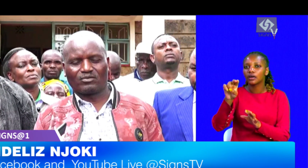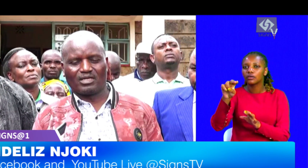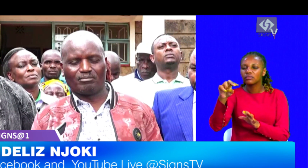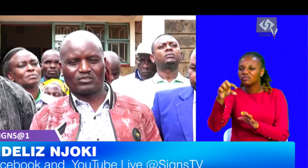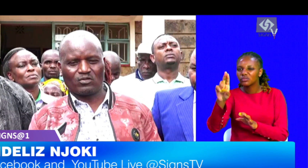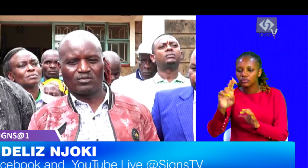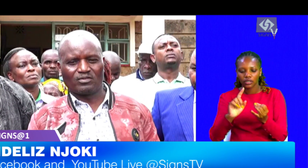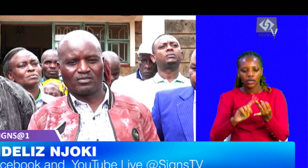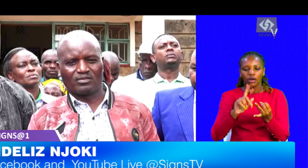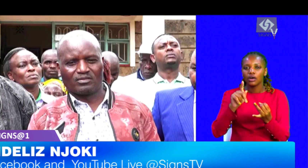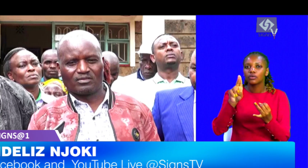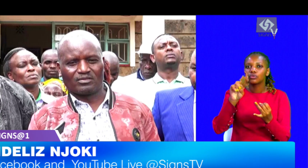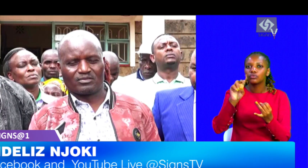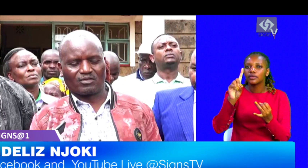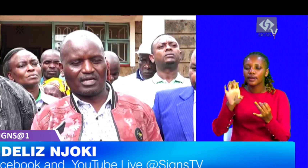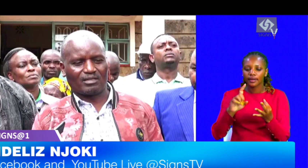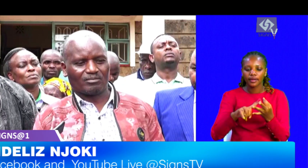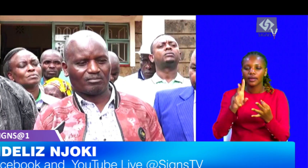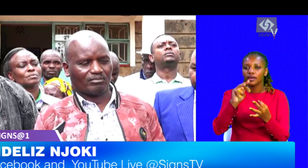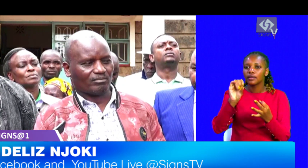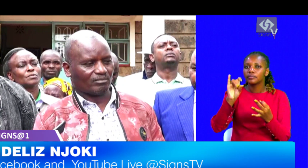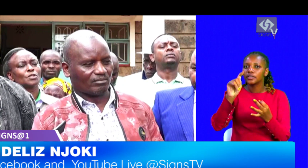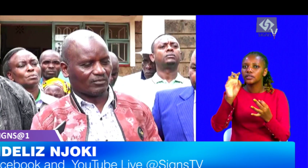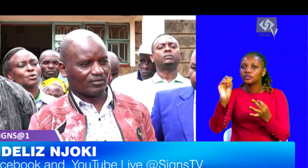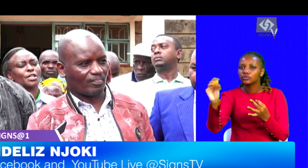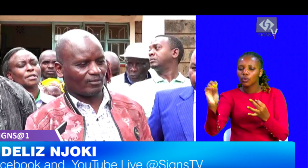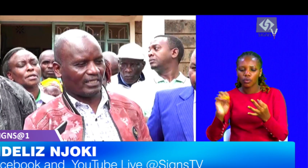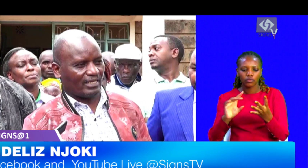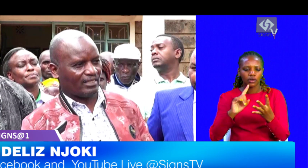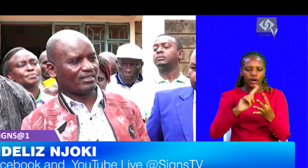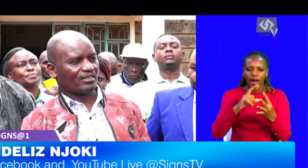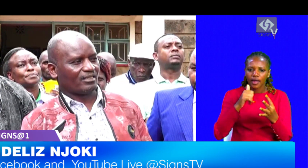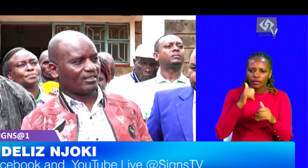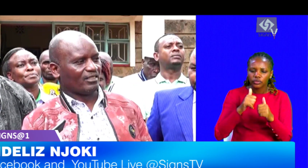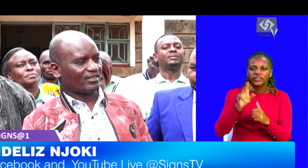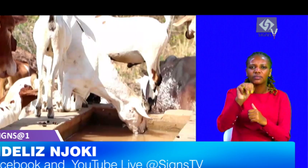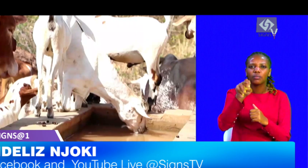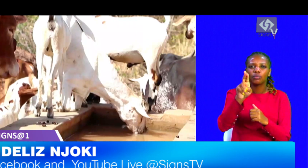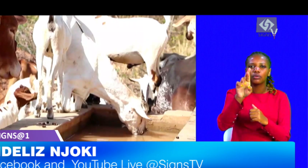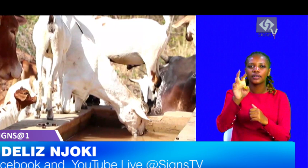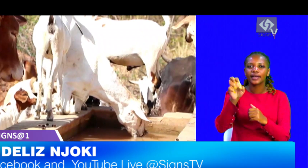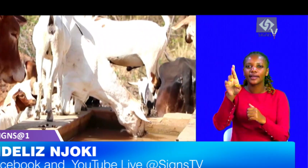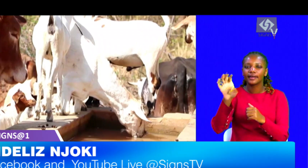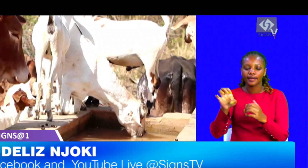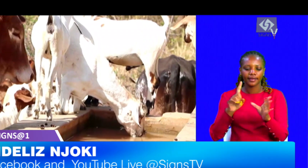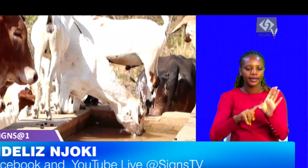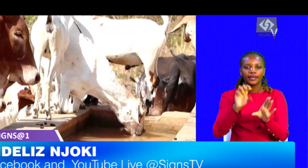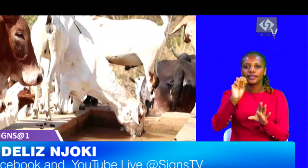tuko na mito, tuko na murere, saga,